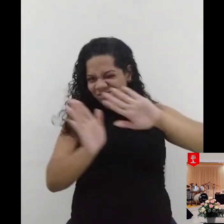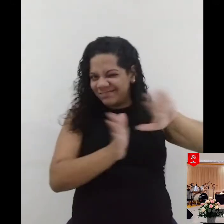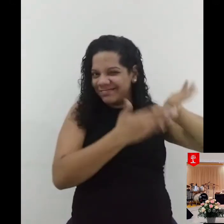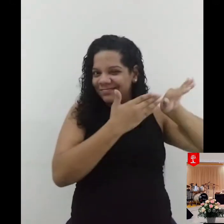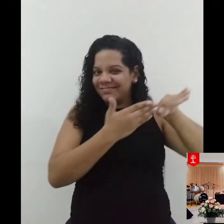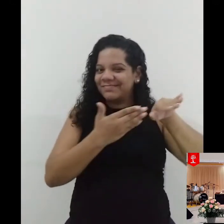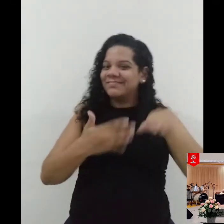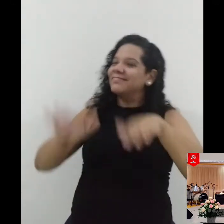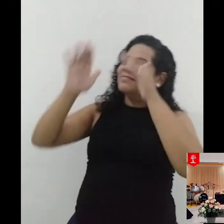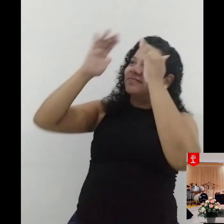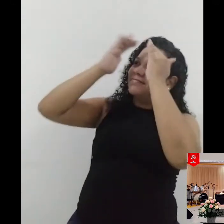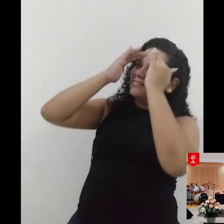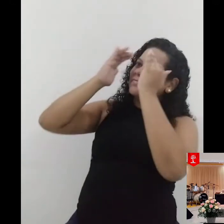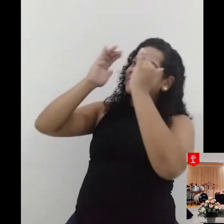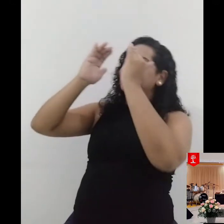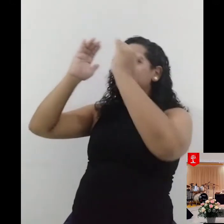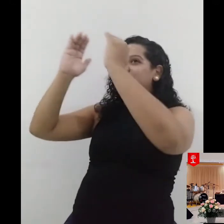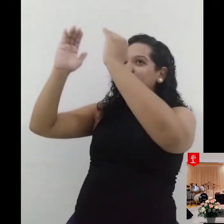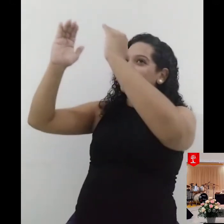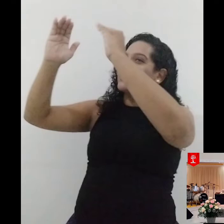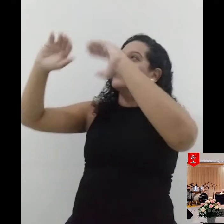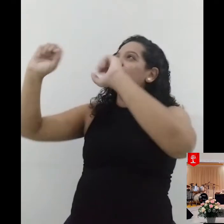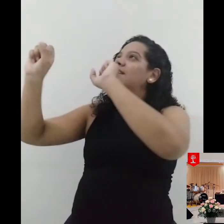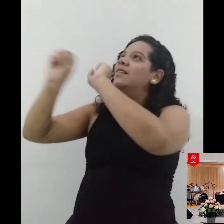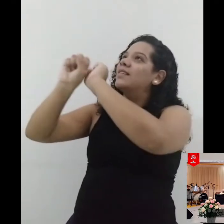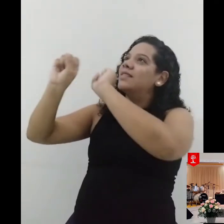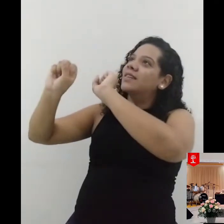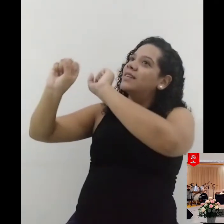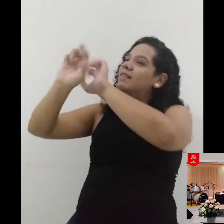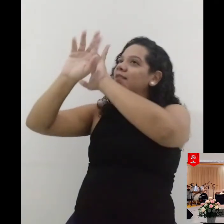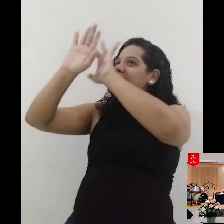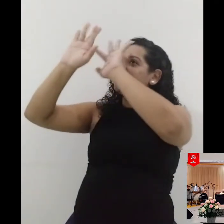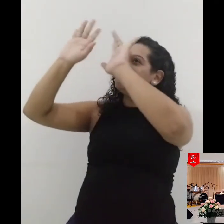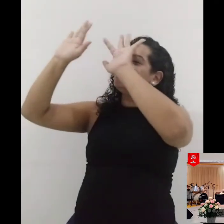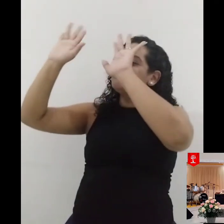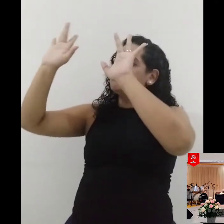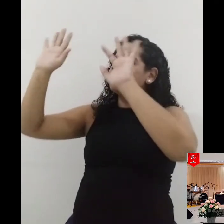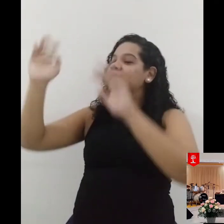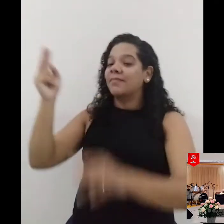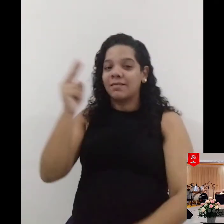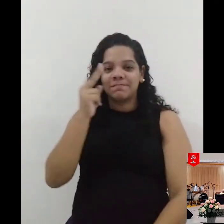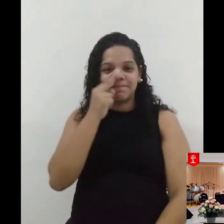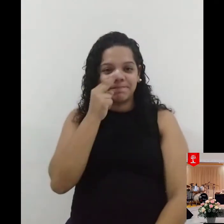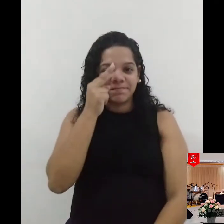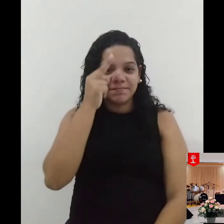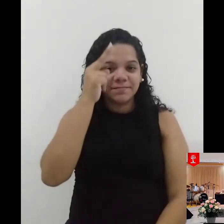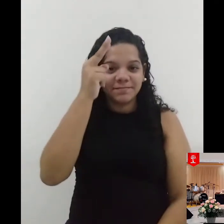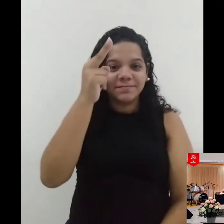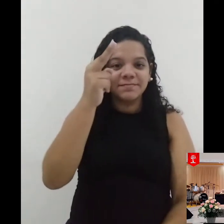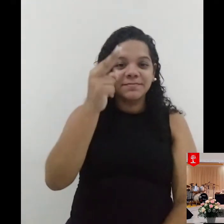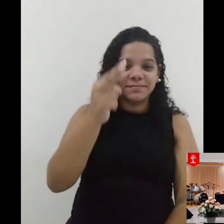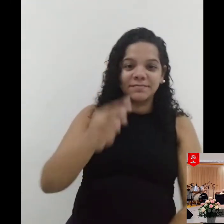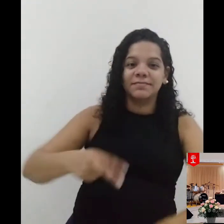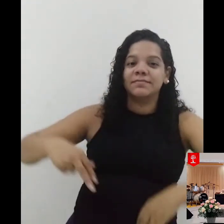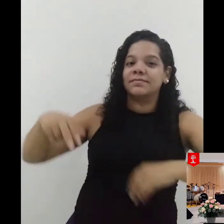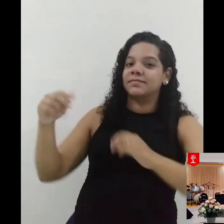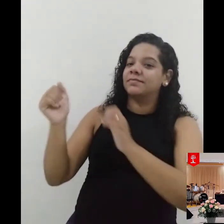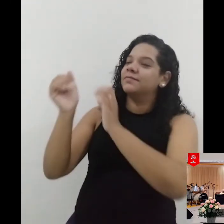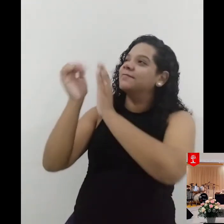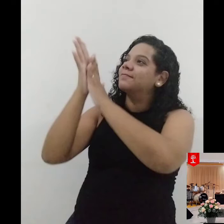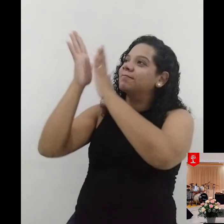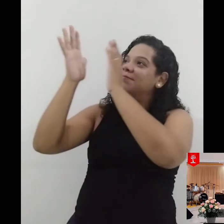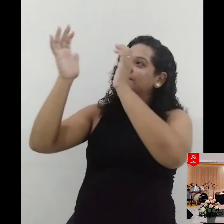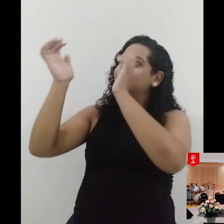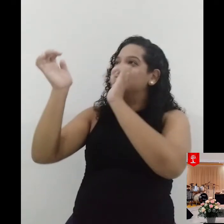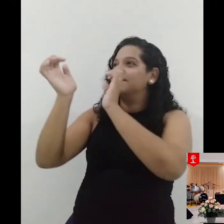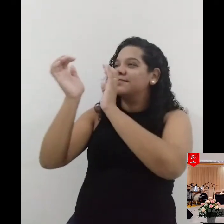a Deus. E o levantar das minhas mãos é pra dizer que